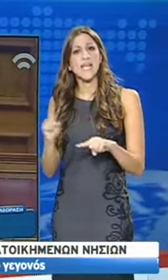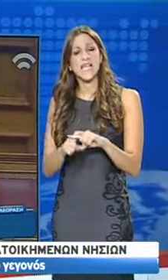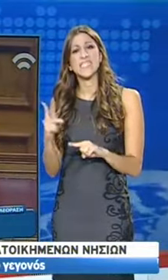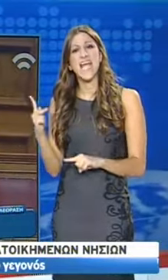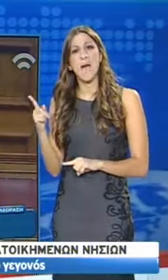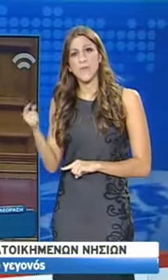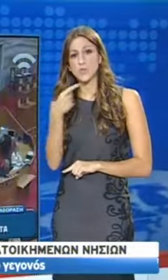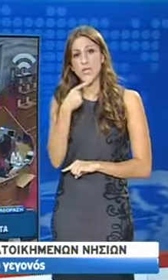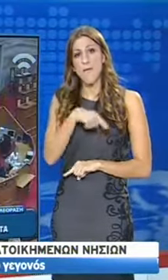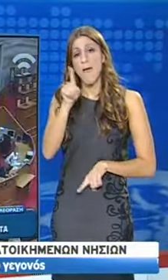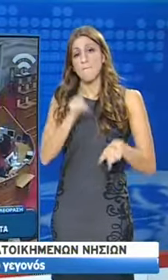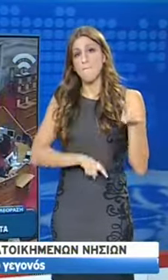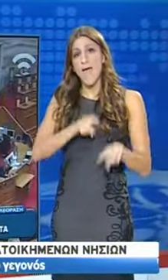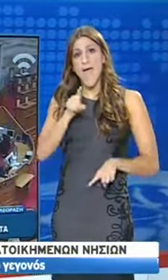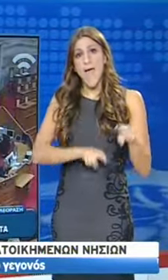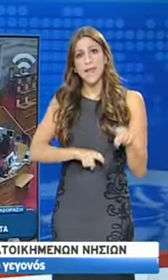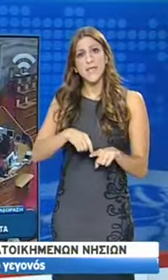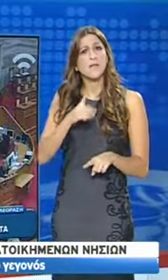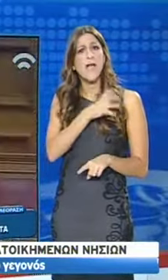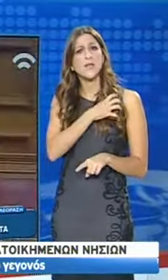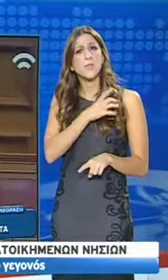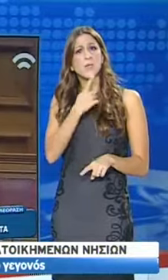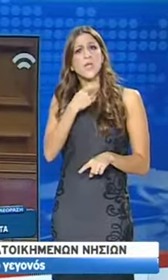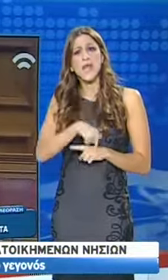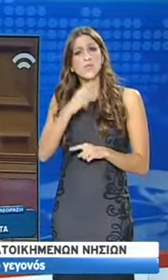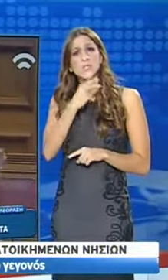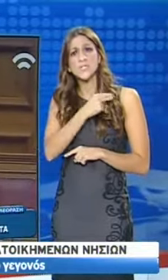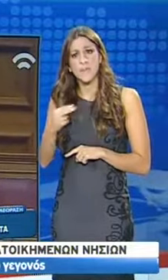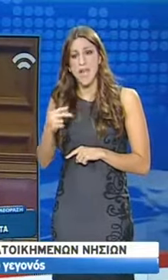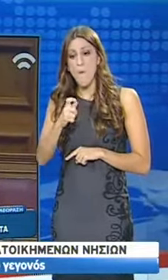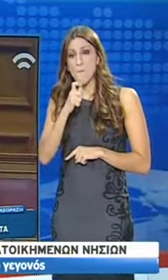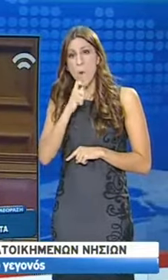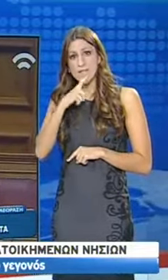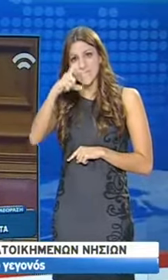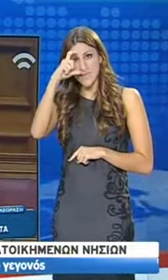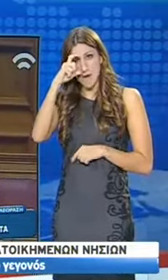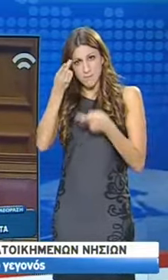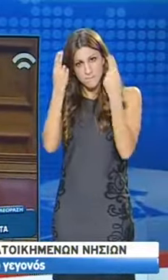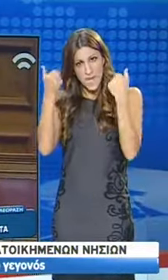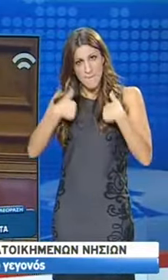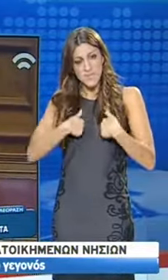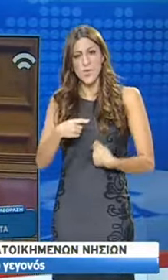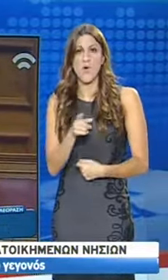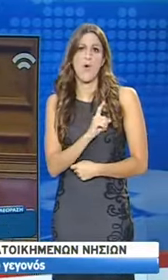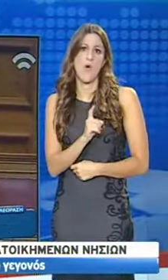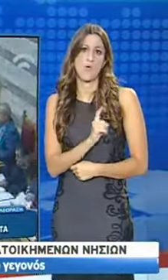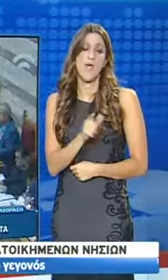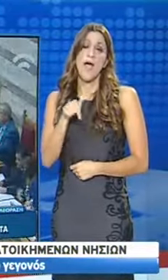η ανοησία οποιοδήποτε ξένου υπαλλήλου ούτε προσδιορίζει ούτε εκφράζει την εθνική πολιτική, κάτι που εκφράζεται από την κυβέρνηση του